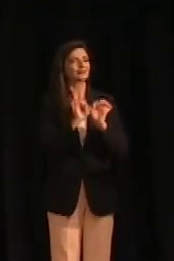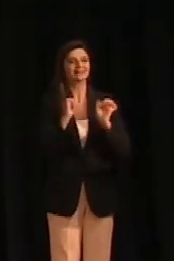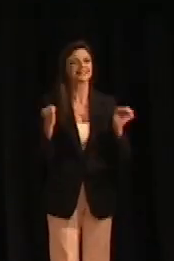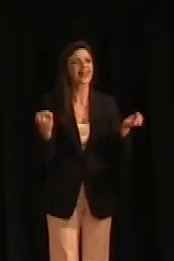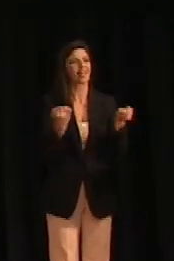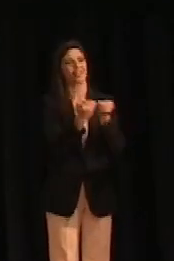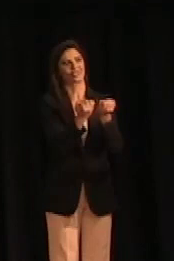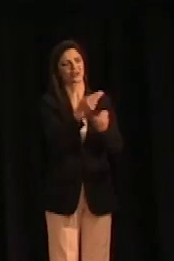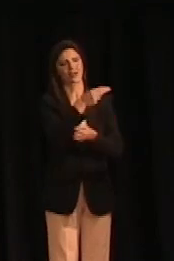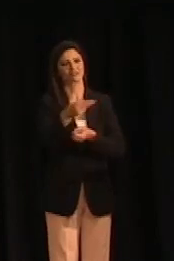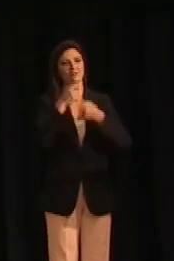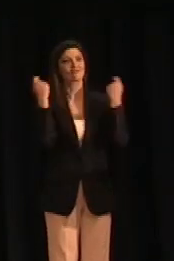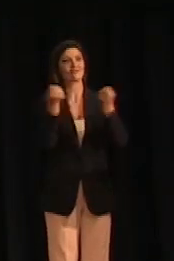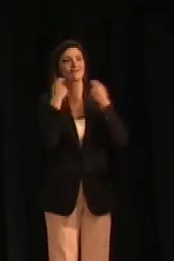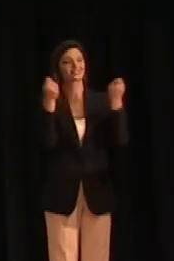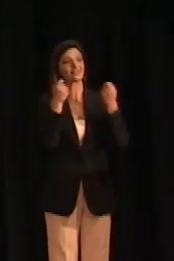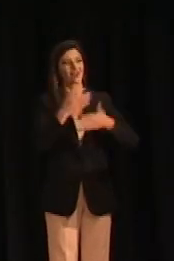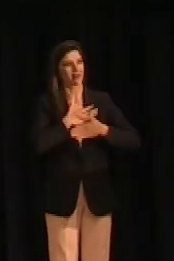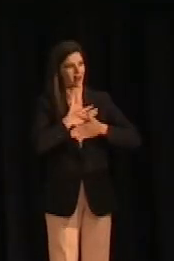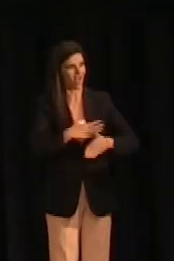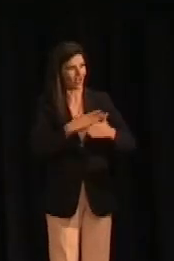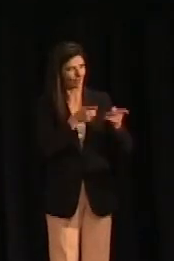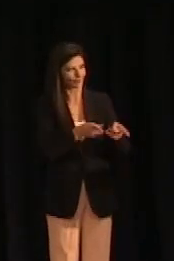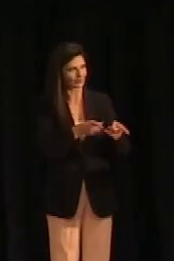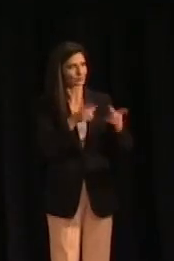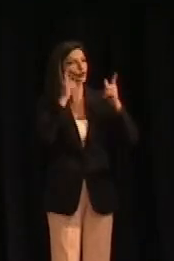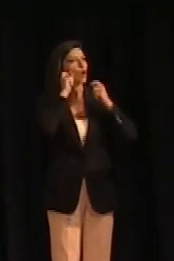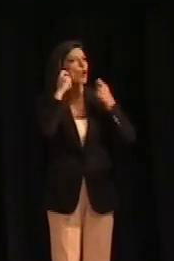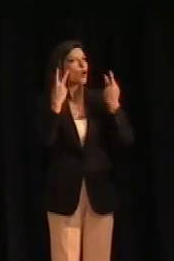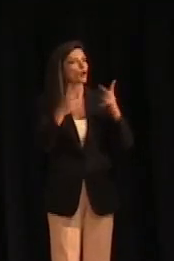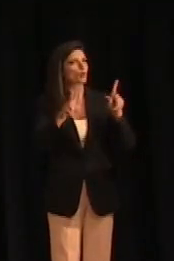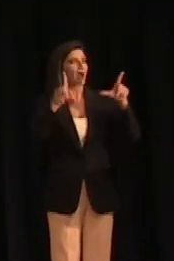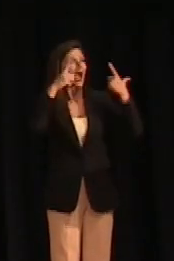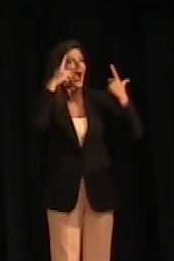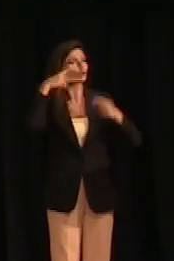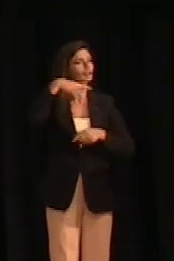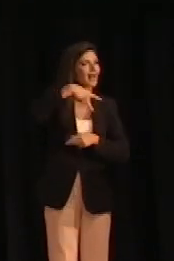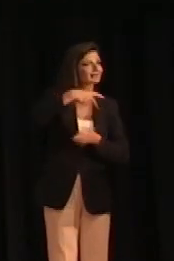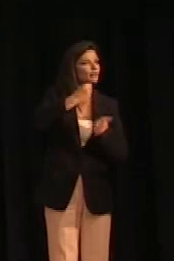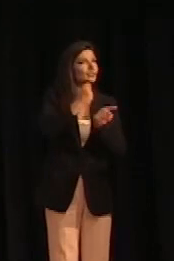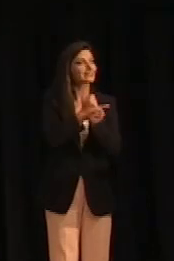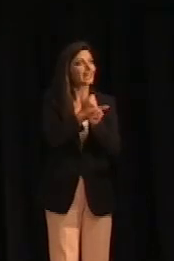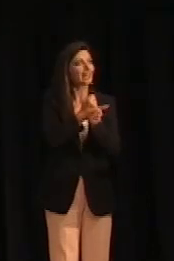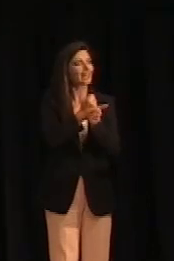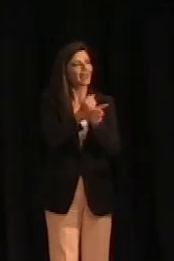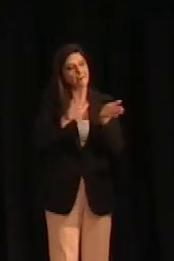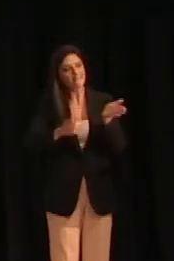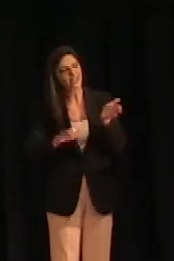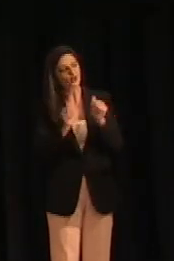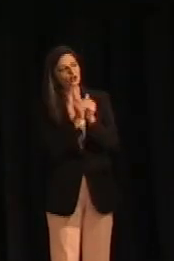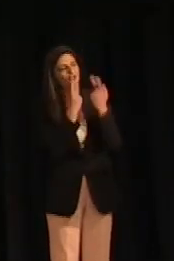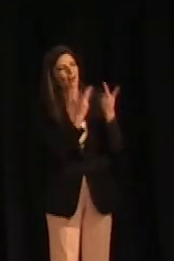τρίτο φεστιβάλ αλληλεγγύης και αγάπης, ο Άγιος Λάζαρος και ο μικρός του φίλος Σάββας, το οποίο